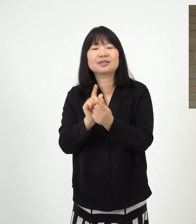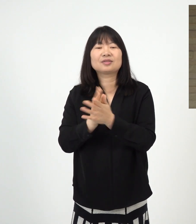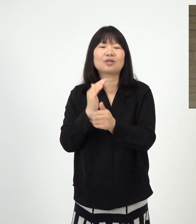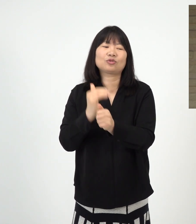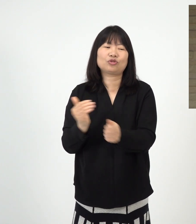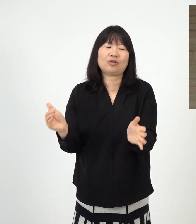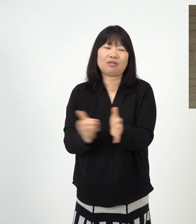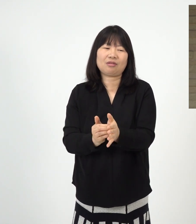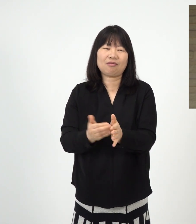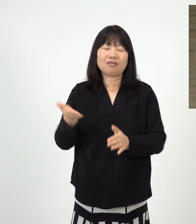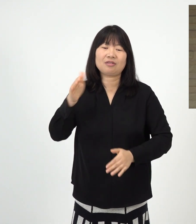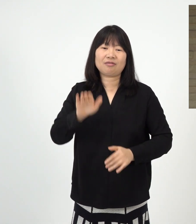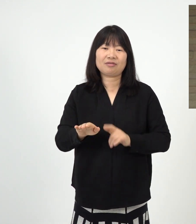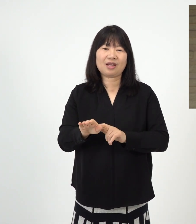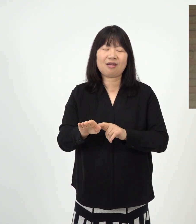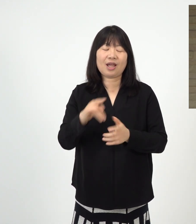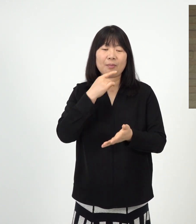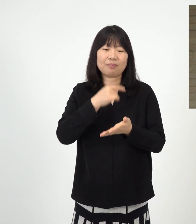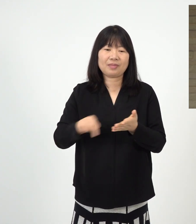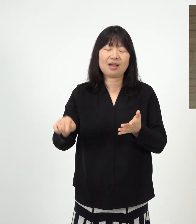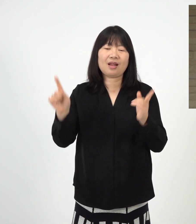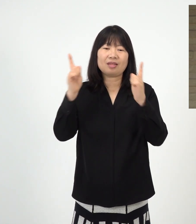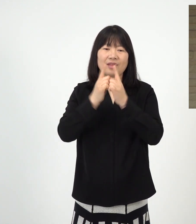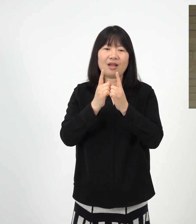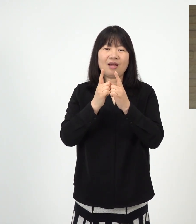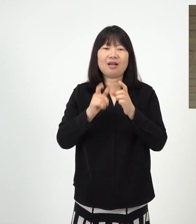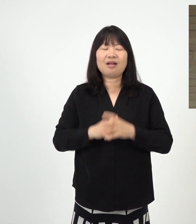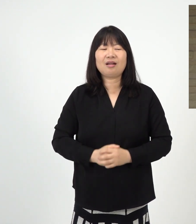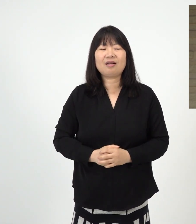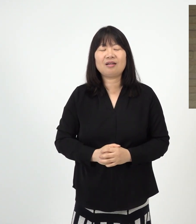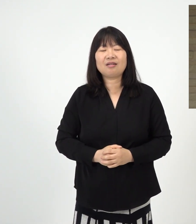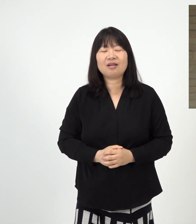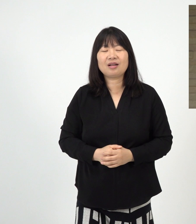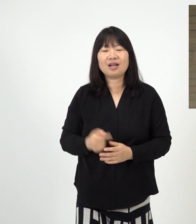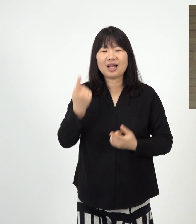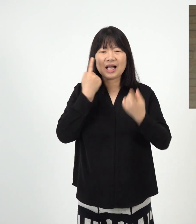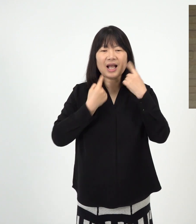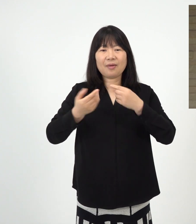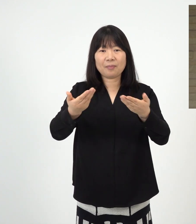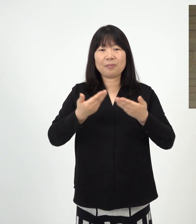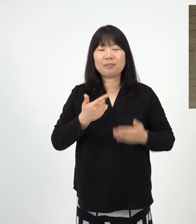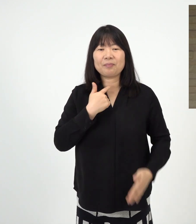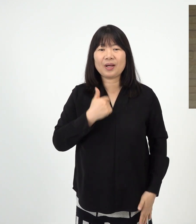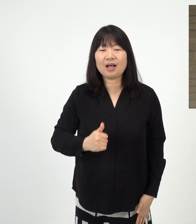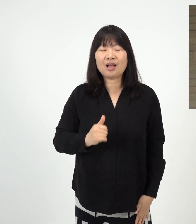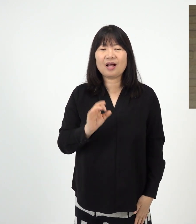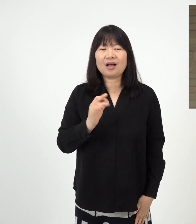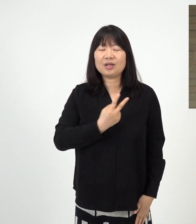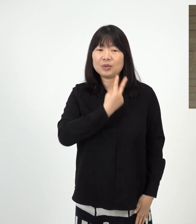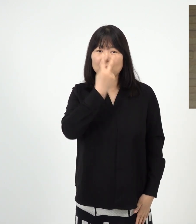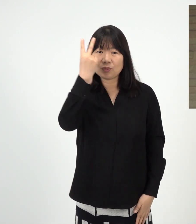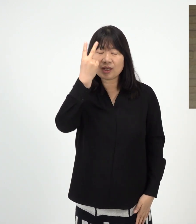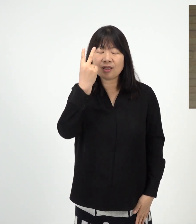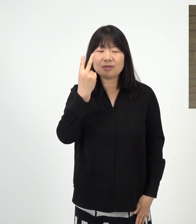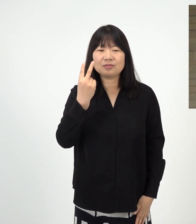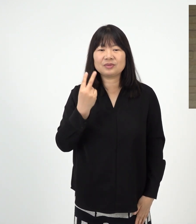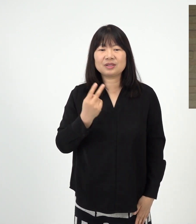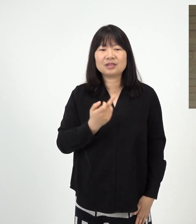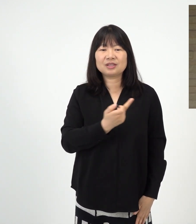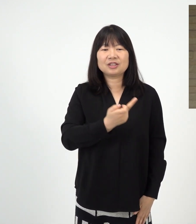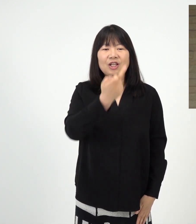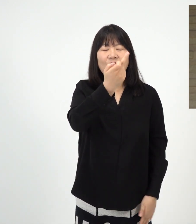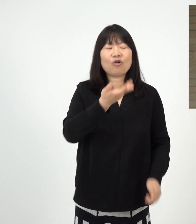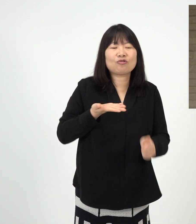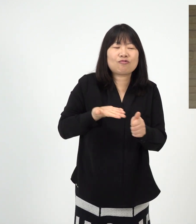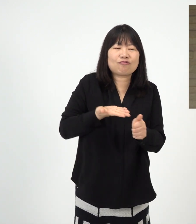그런데 거기에 피해를 당하고 가해를 당했던 요셉은 그 형들을 먹여